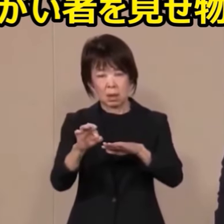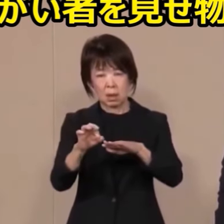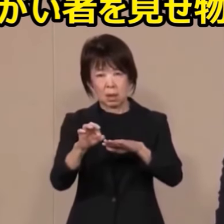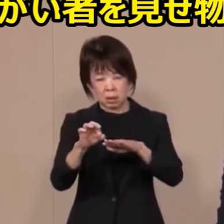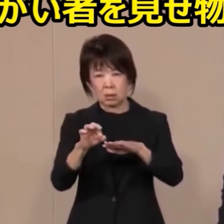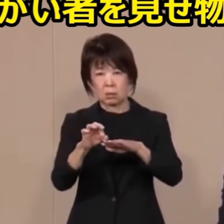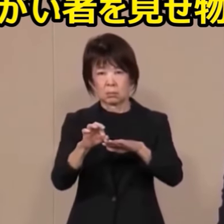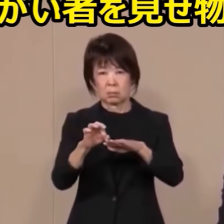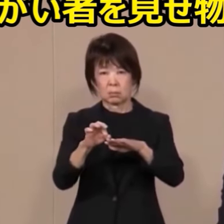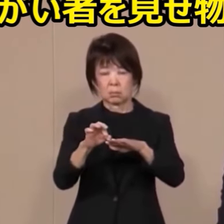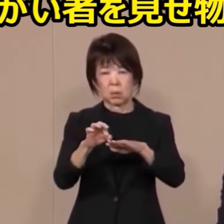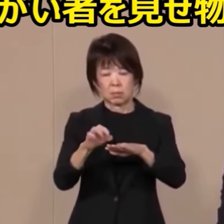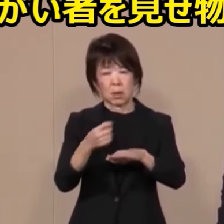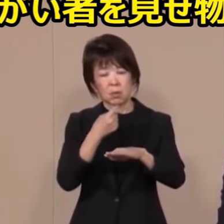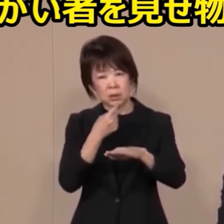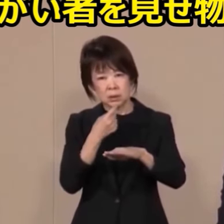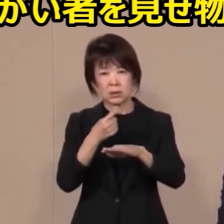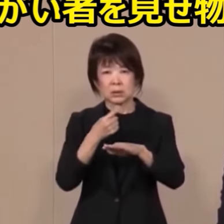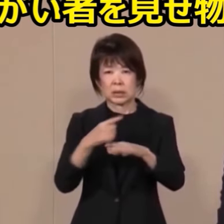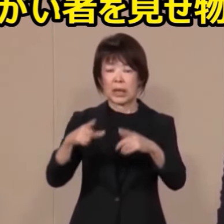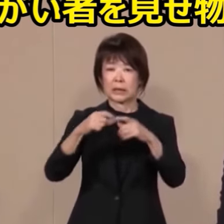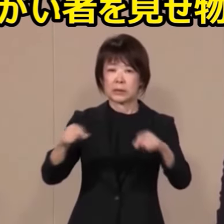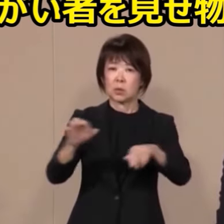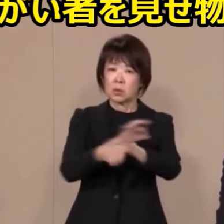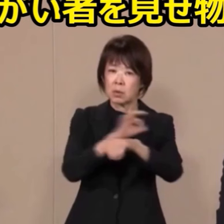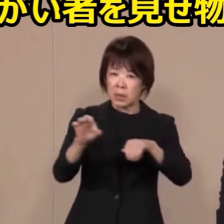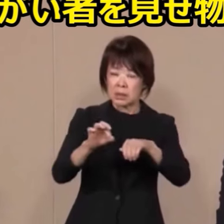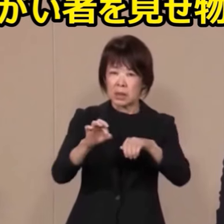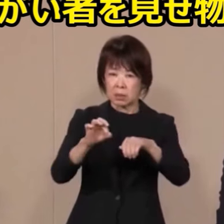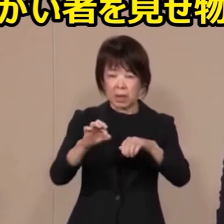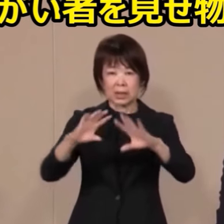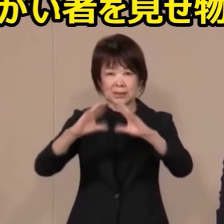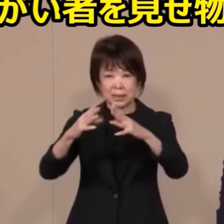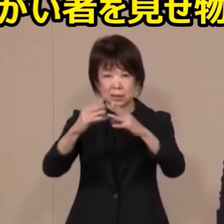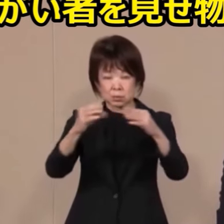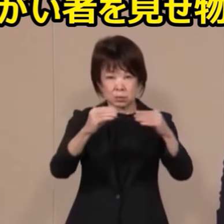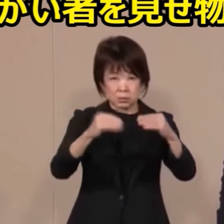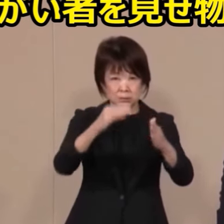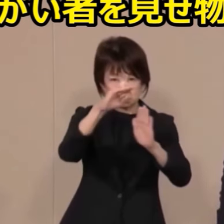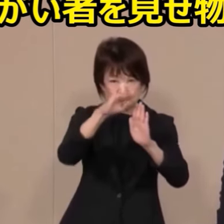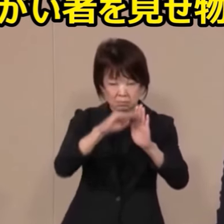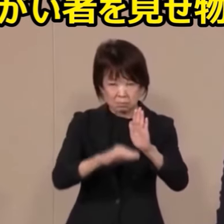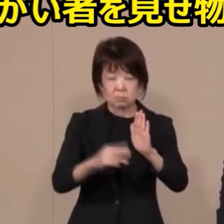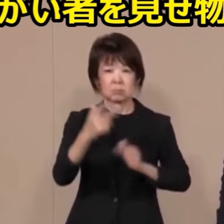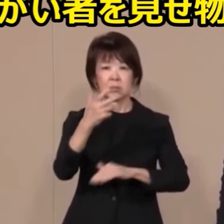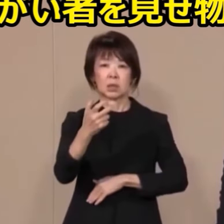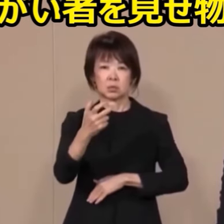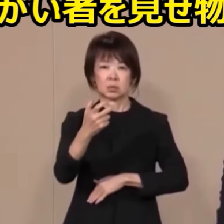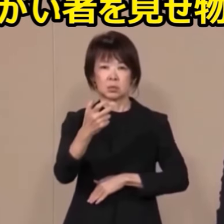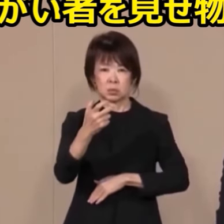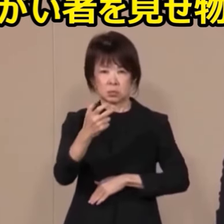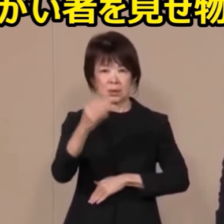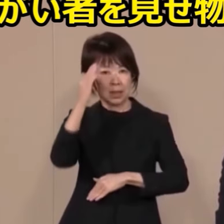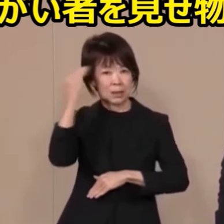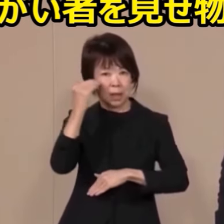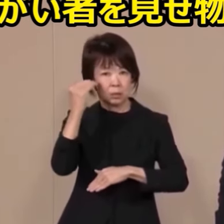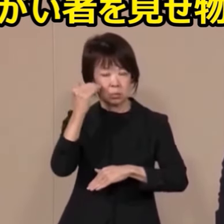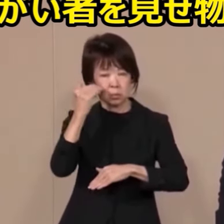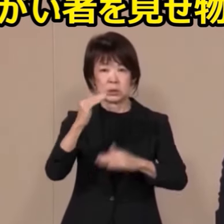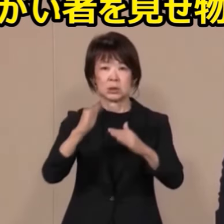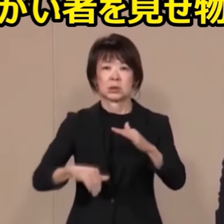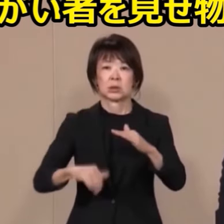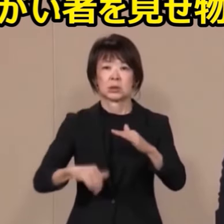です。だからこそ、日本のメディアは世界70位、報道ランキングで70位、韓国以下です。